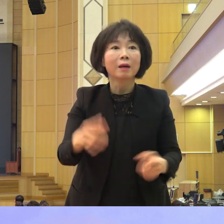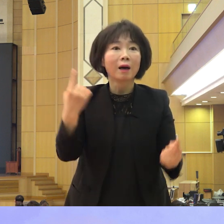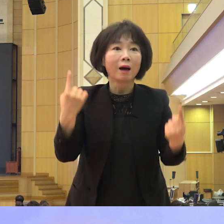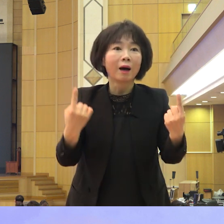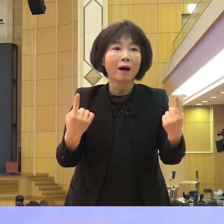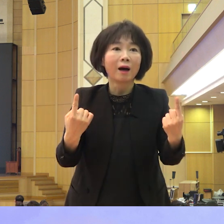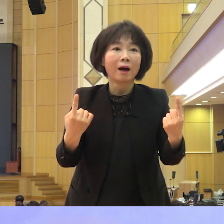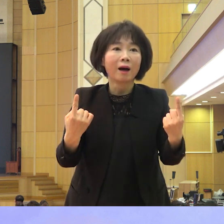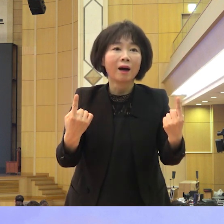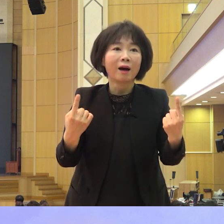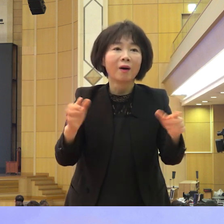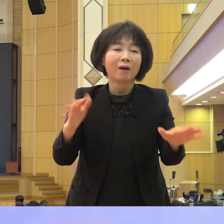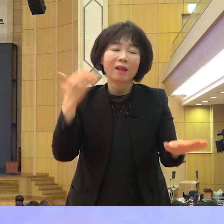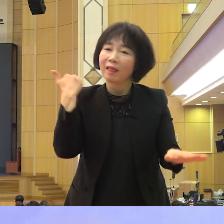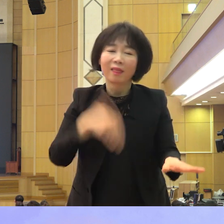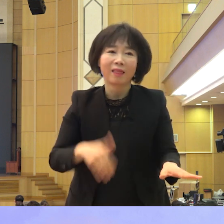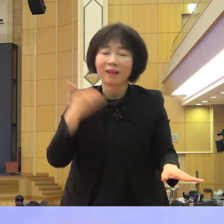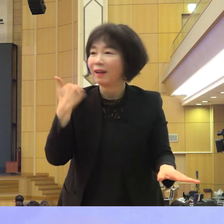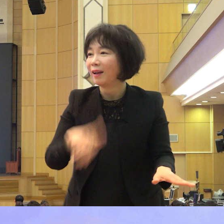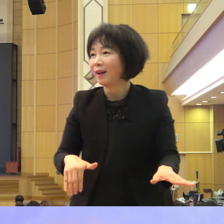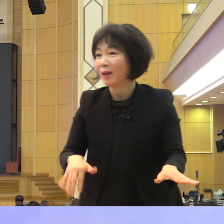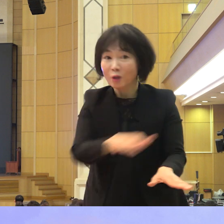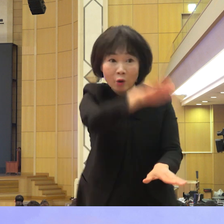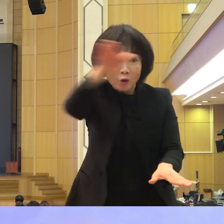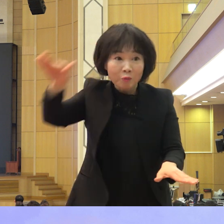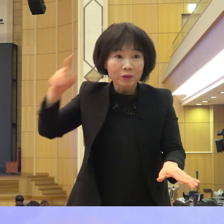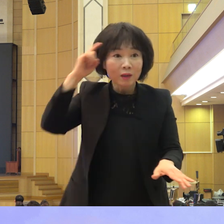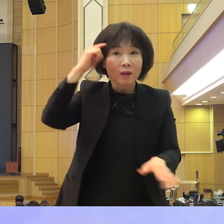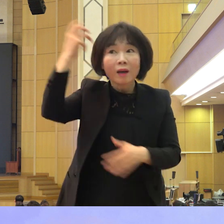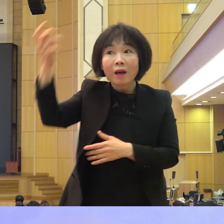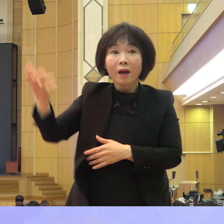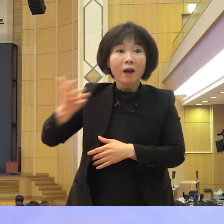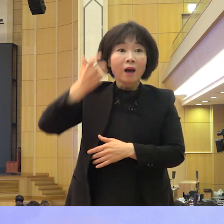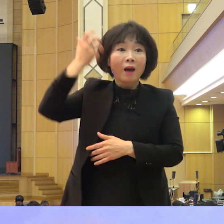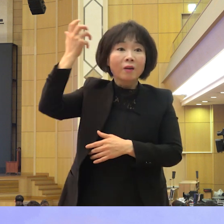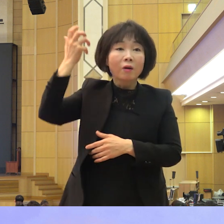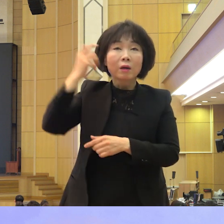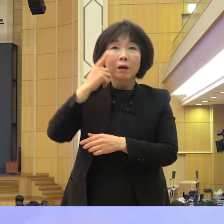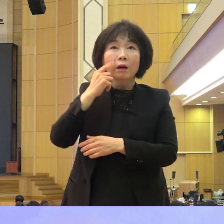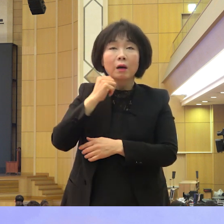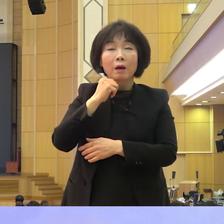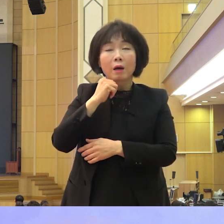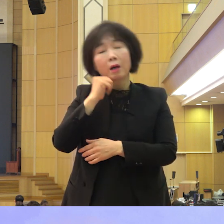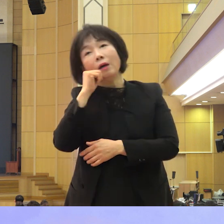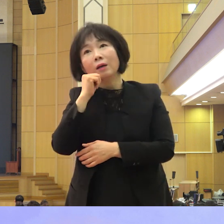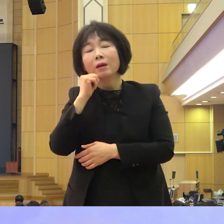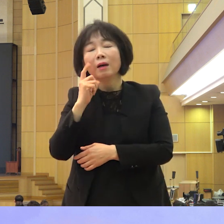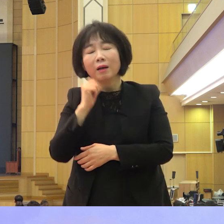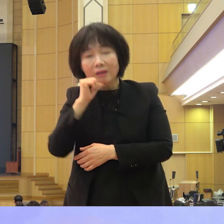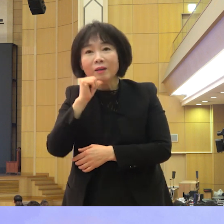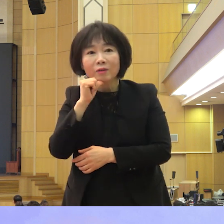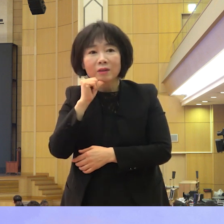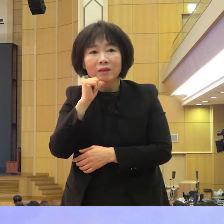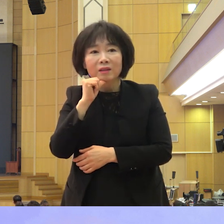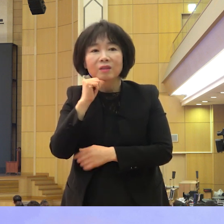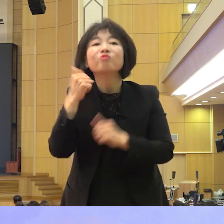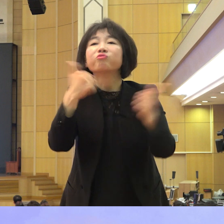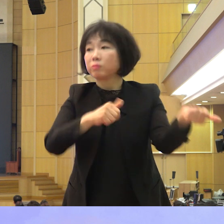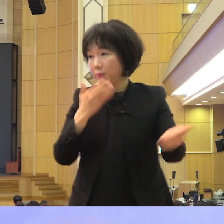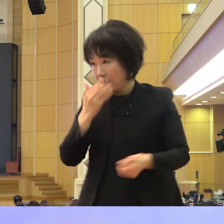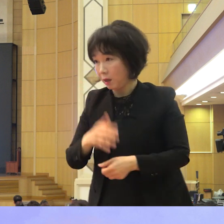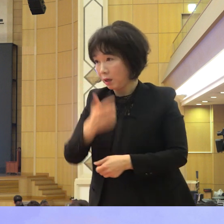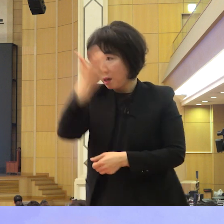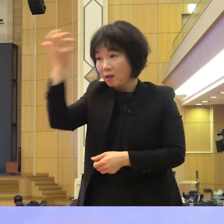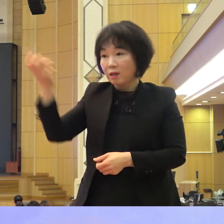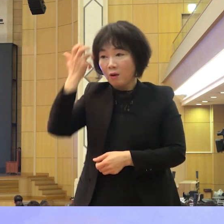거거든. 그렇게 영적으로 졸면 떨어져 죽는 일이 벌어지는 거예요. 우린 영적으로 졸며